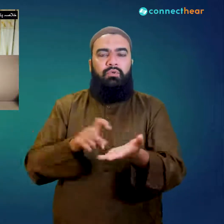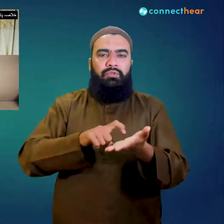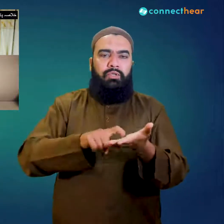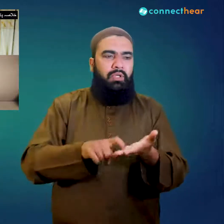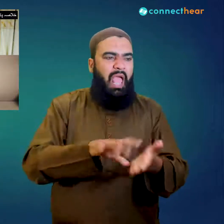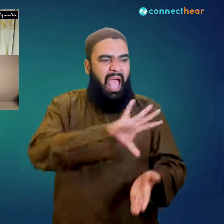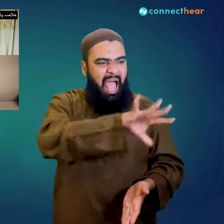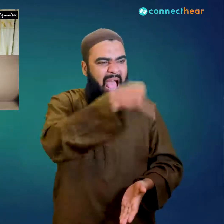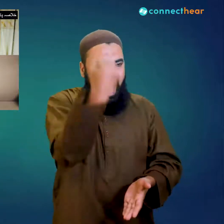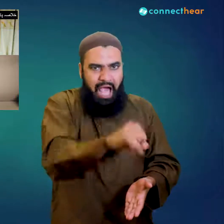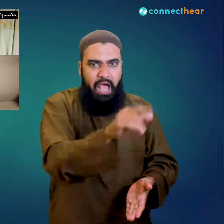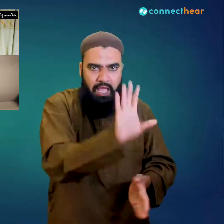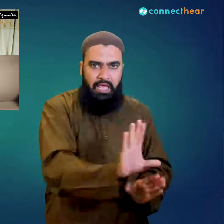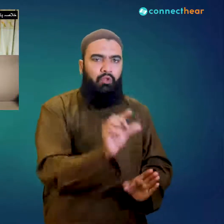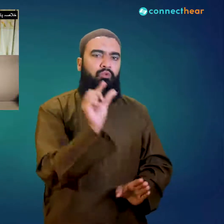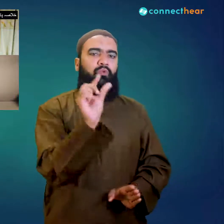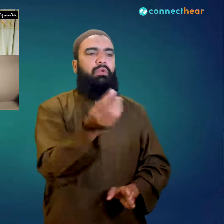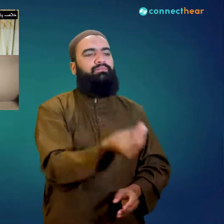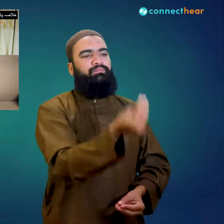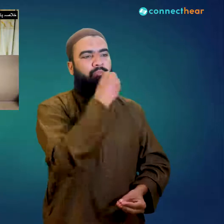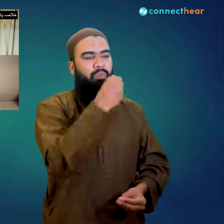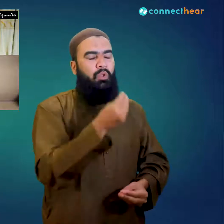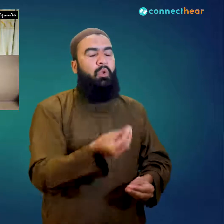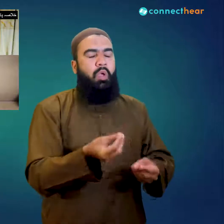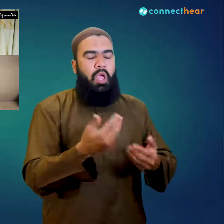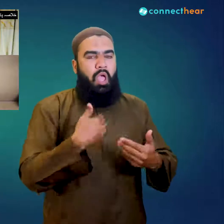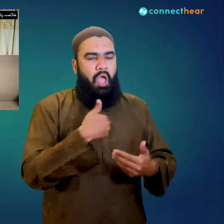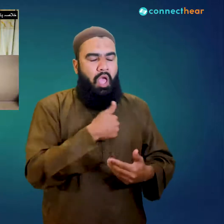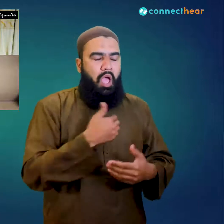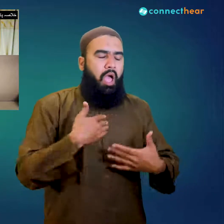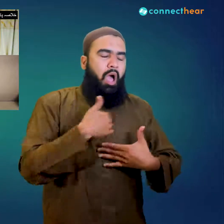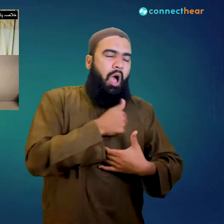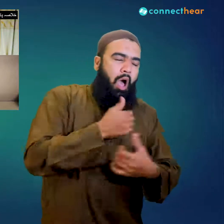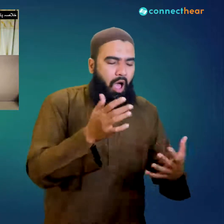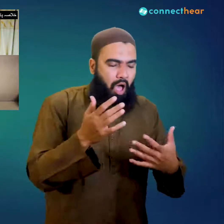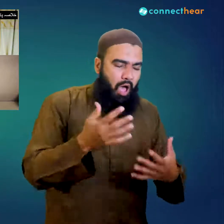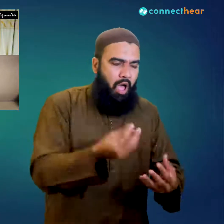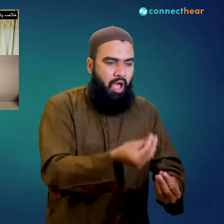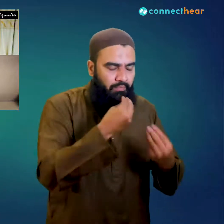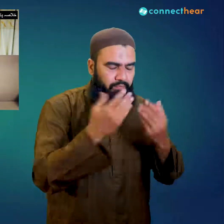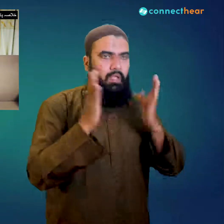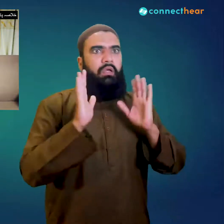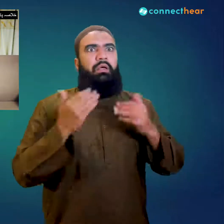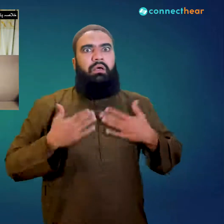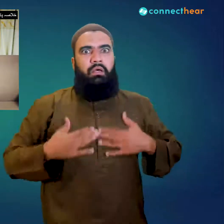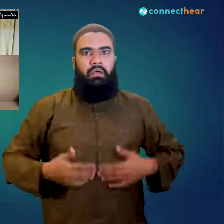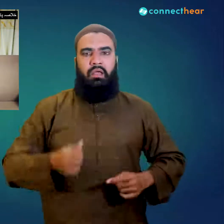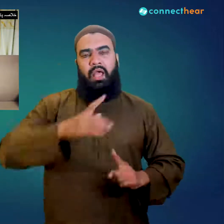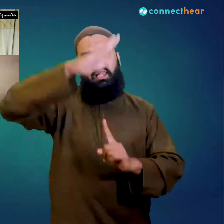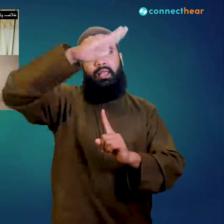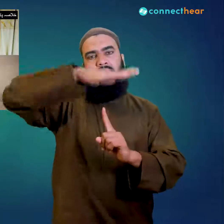لیے آسانی ہے، تو اس سہولت سے فائدہ وقت آنے پر اٹھایا جا سکتا ہے۔